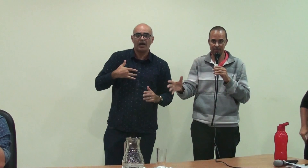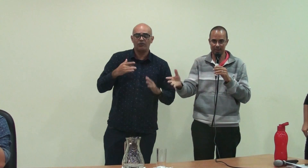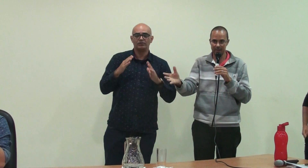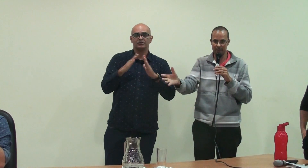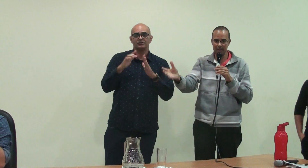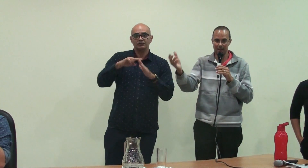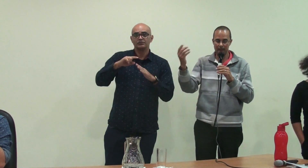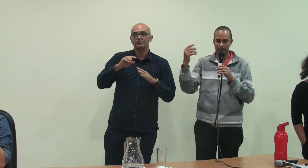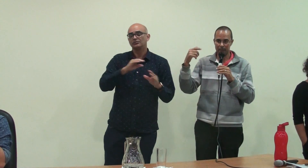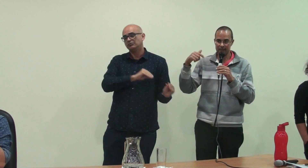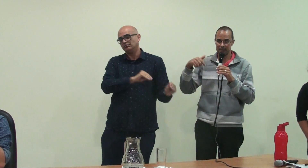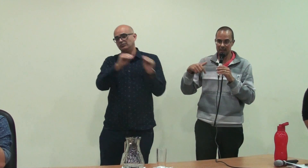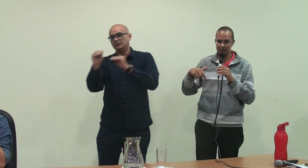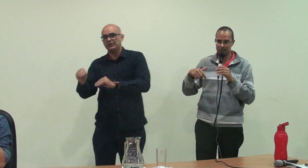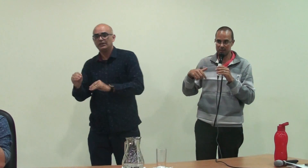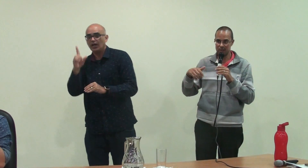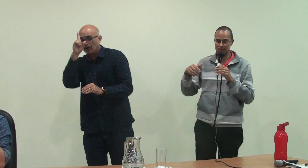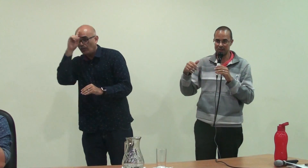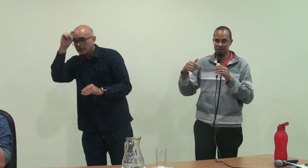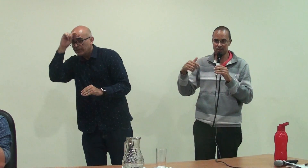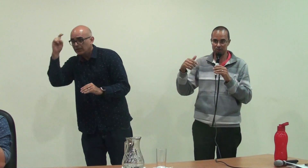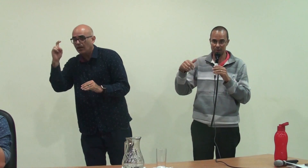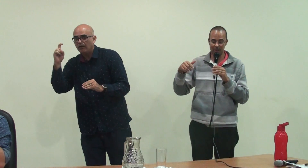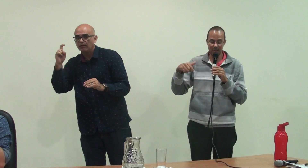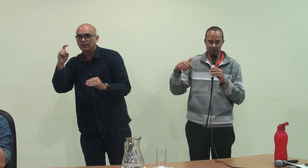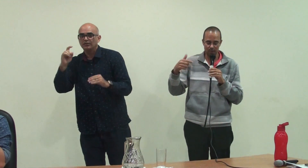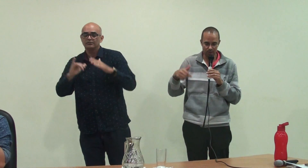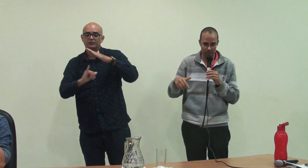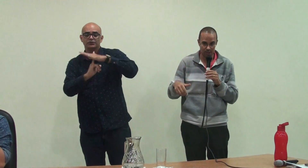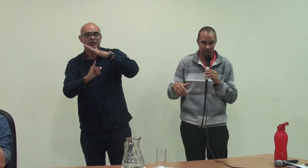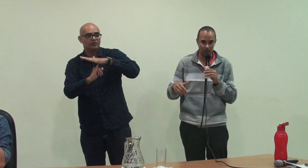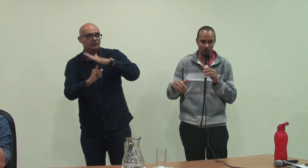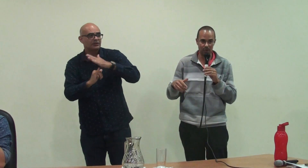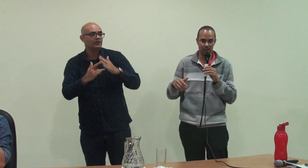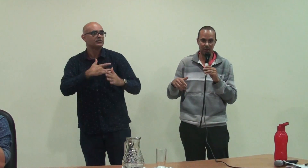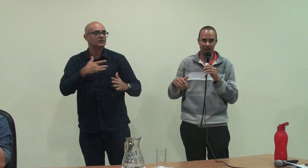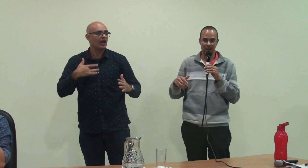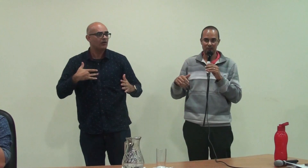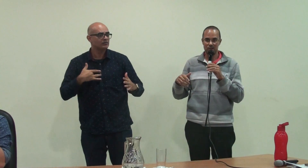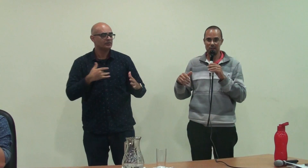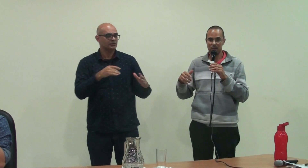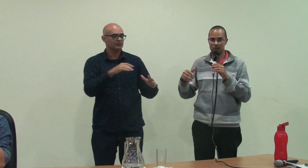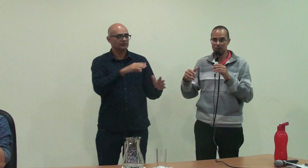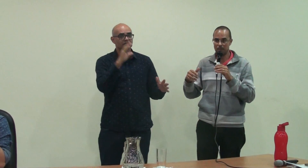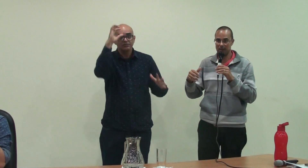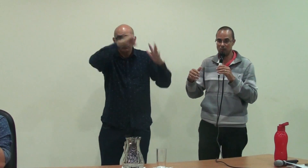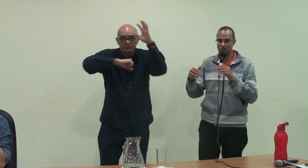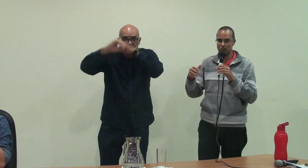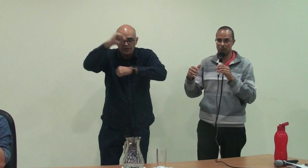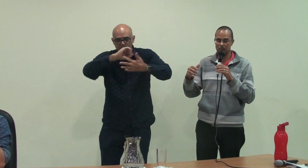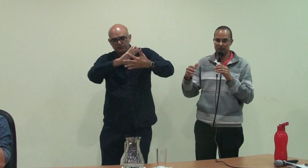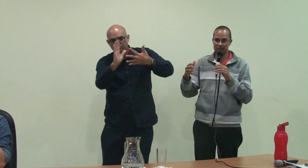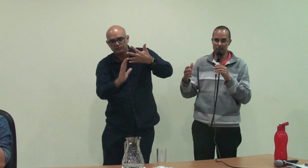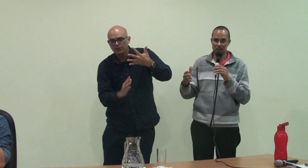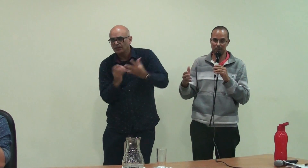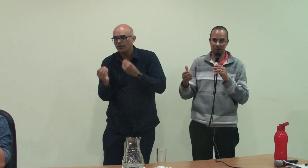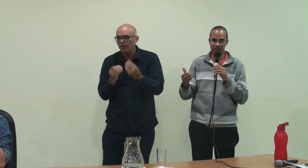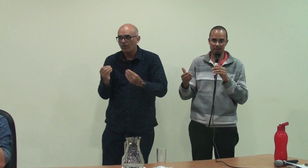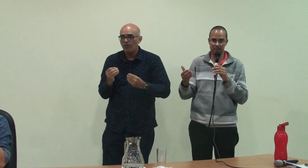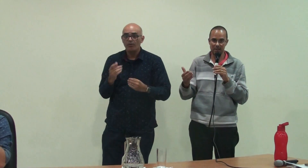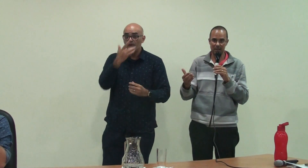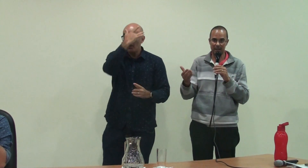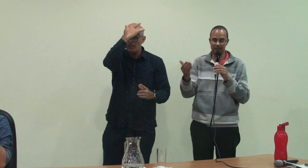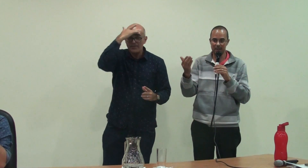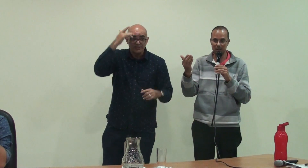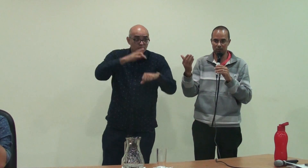essa Libras também para dentro das instituições de saúde, de jeito que o paciente ele